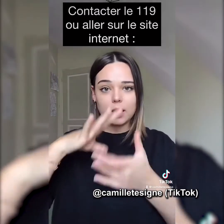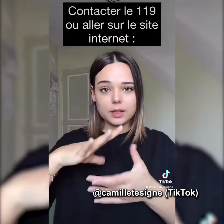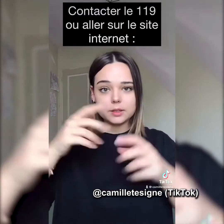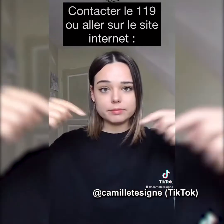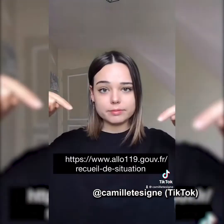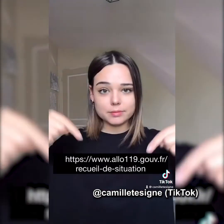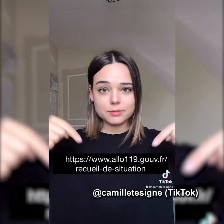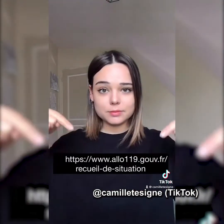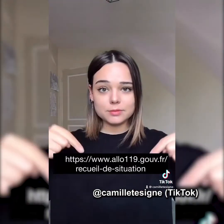-dessous.